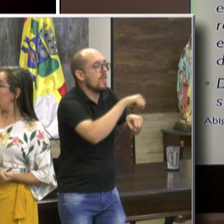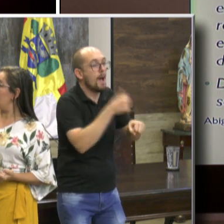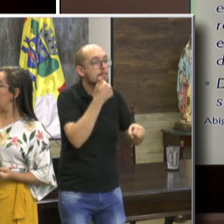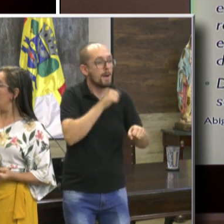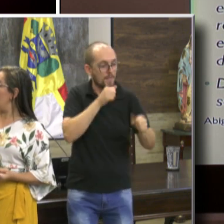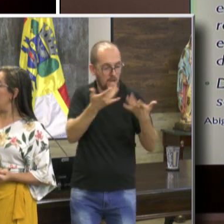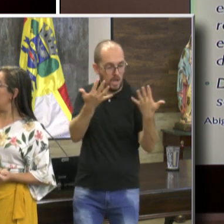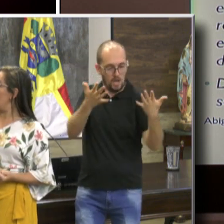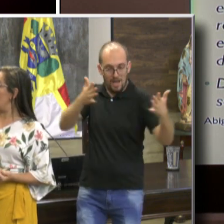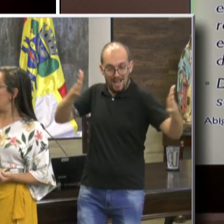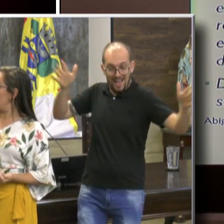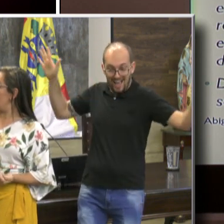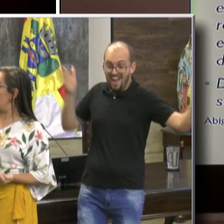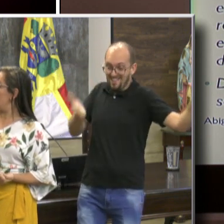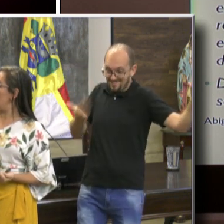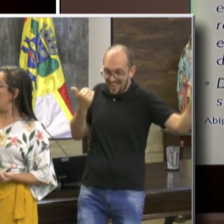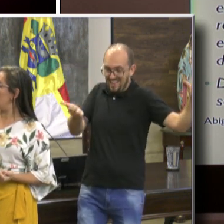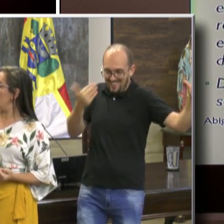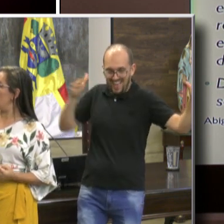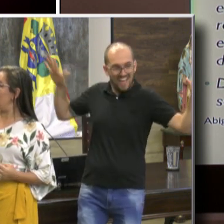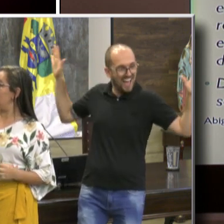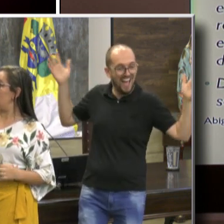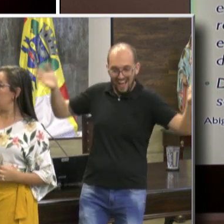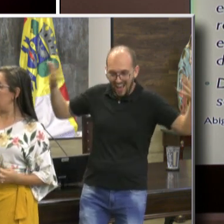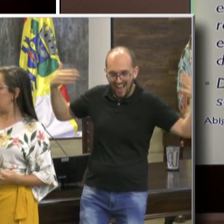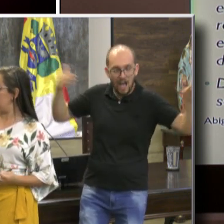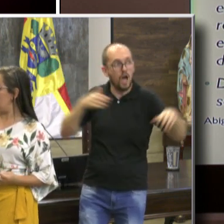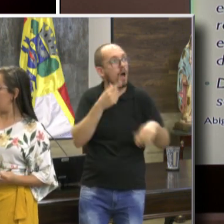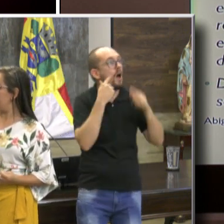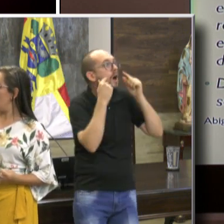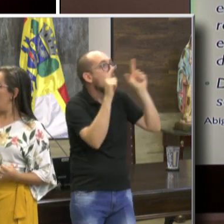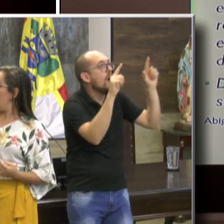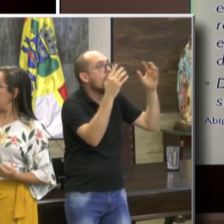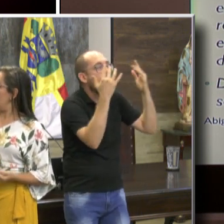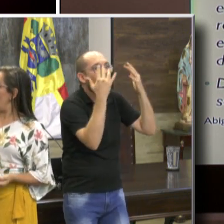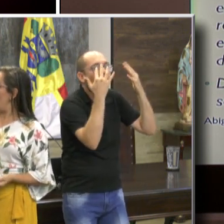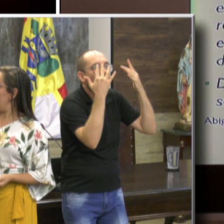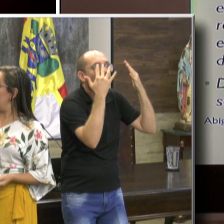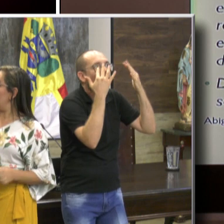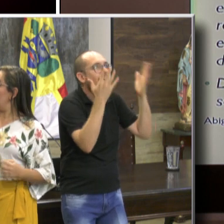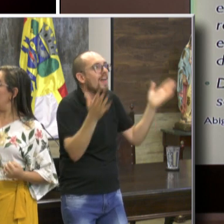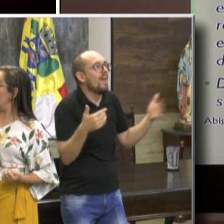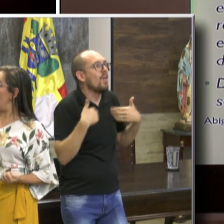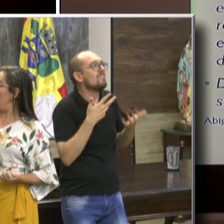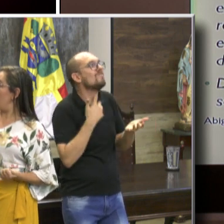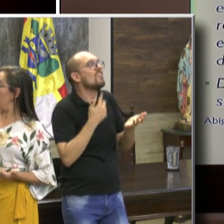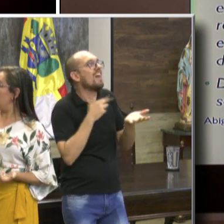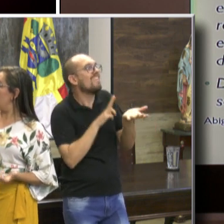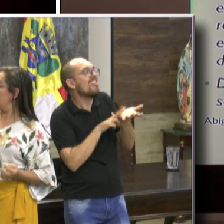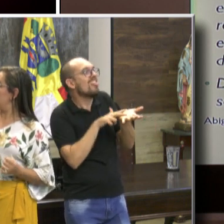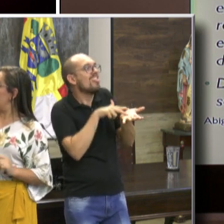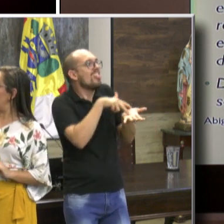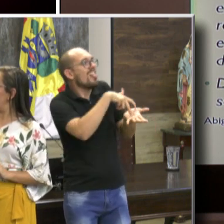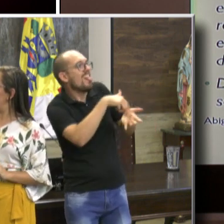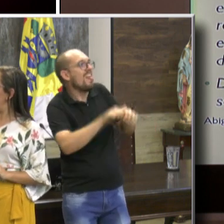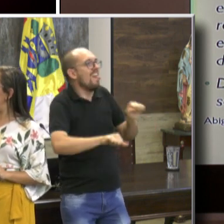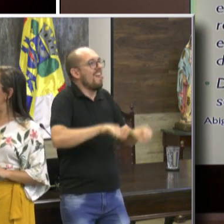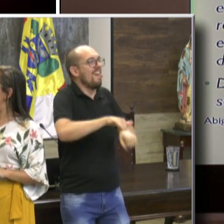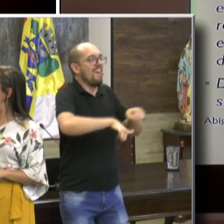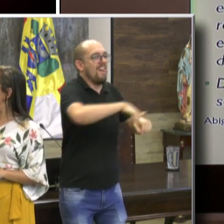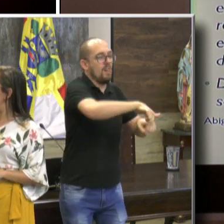a criança amplia seu conhecimento e é estimulada a aprender a andar. Assim como ela, toda pessoa é afetada, tanto